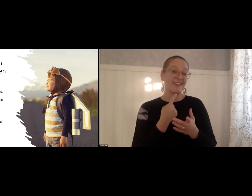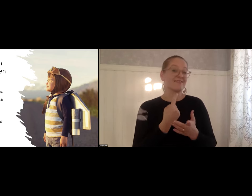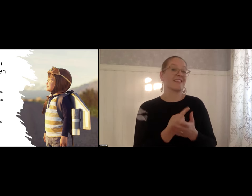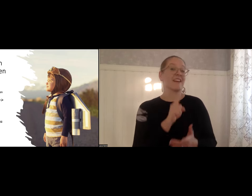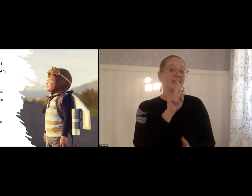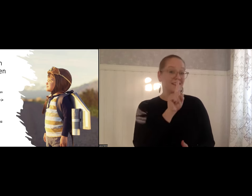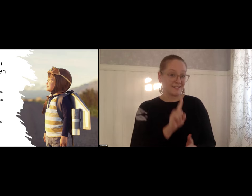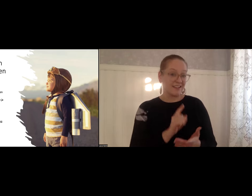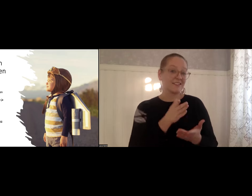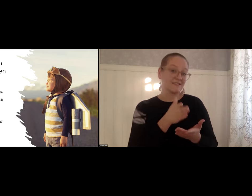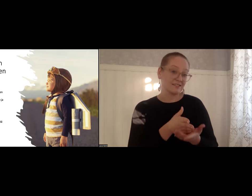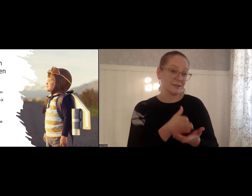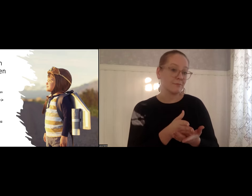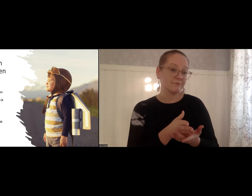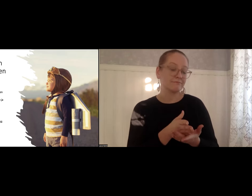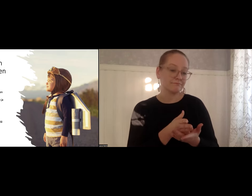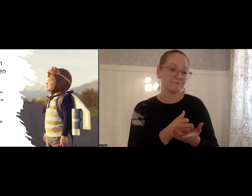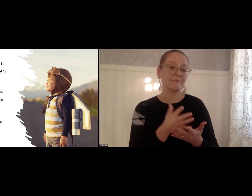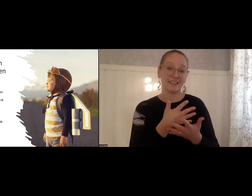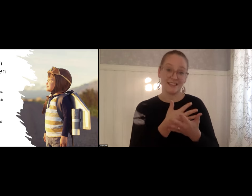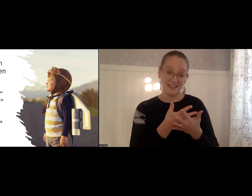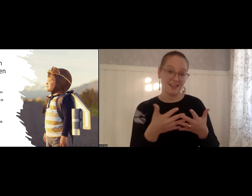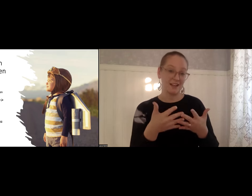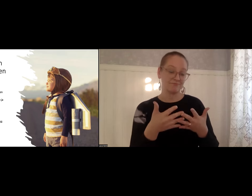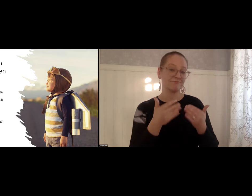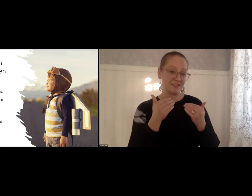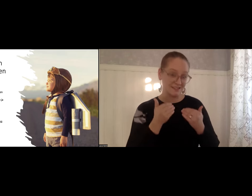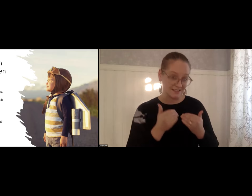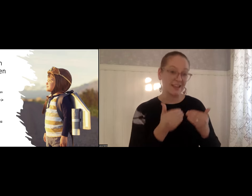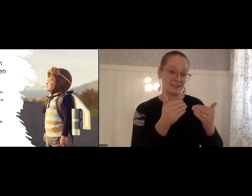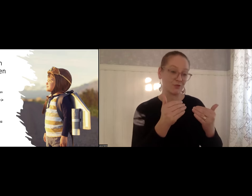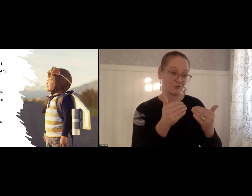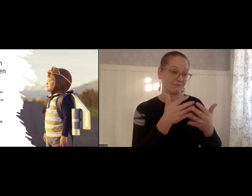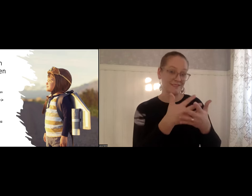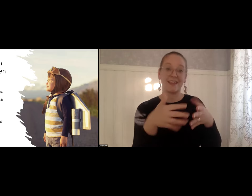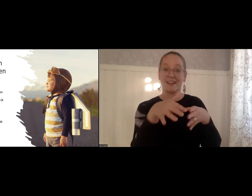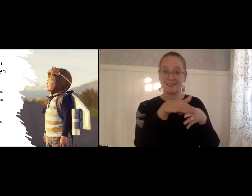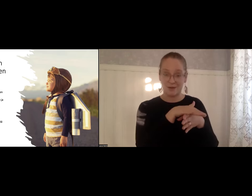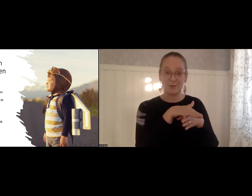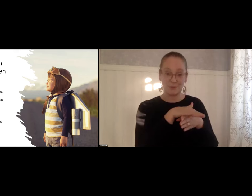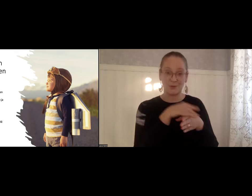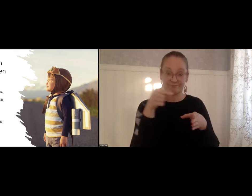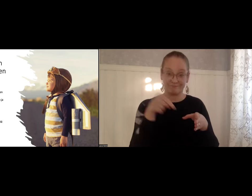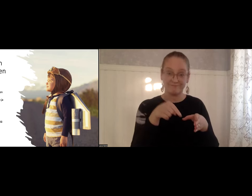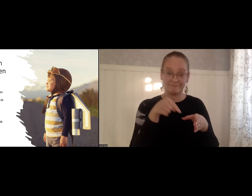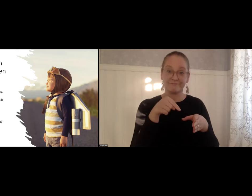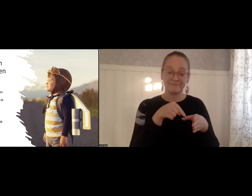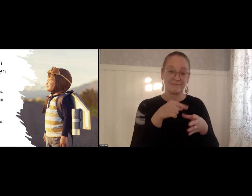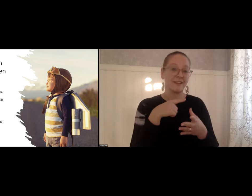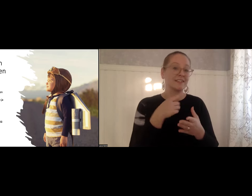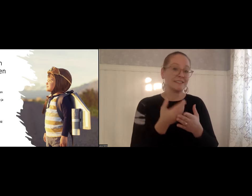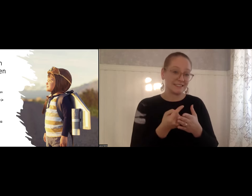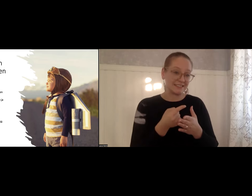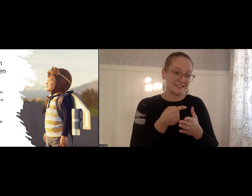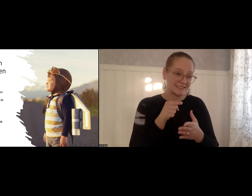kulttuuristaan. Ja ehkä tärkein asia on, että